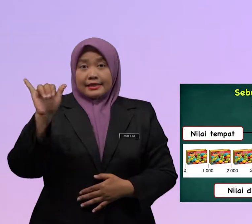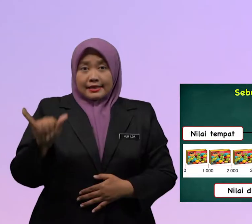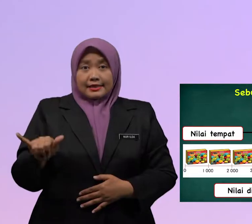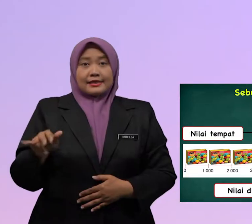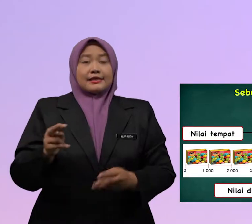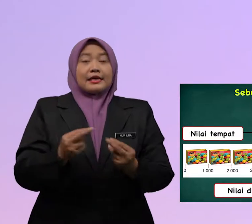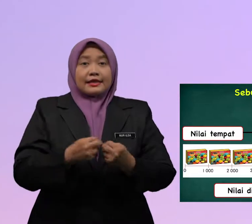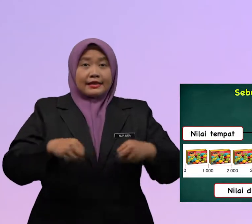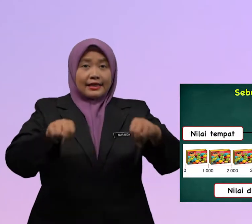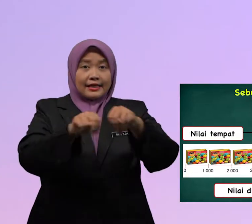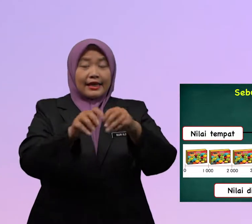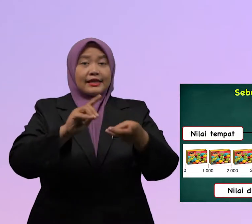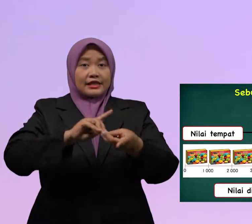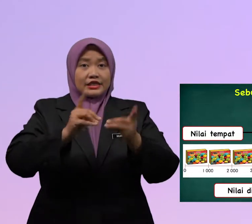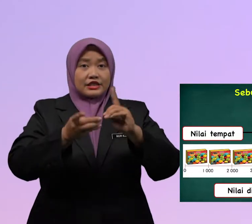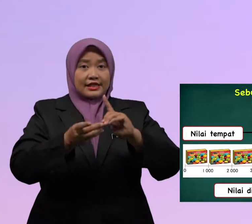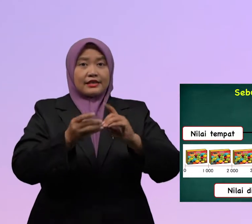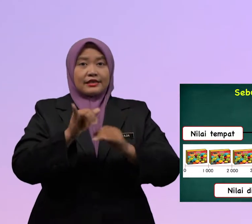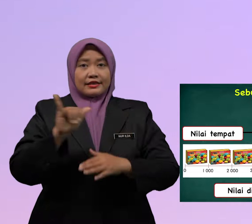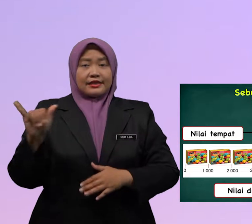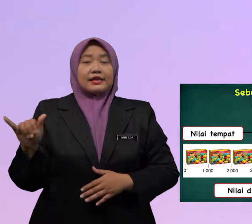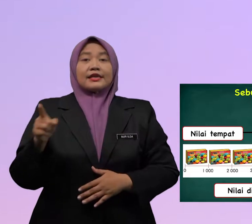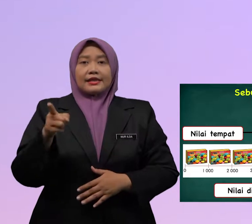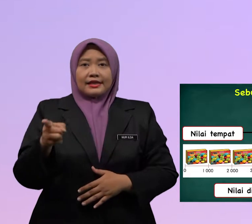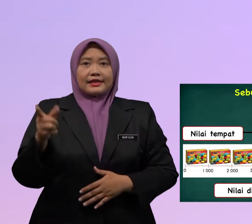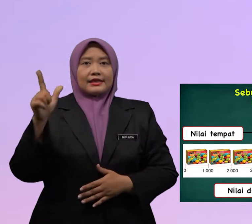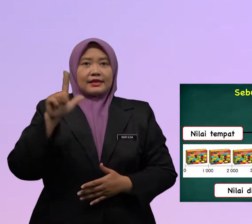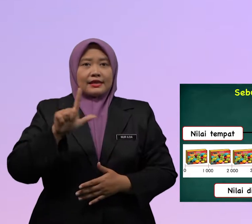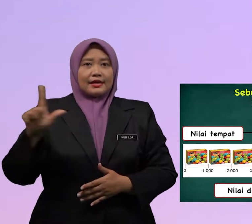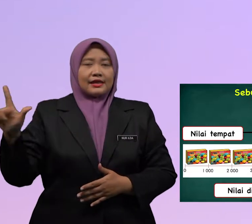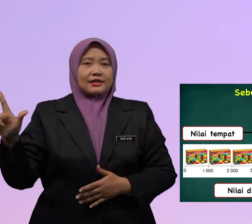Ya, nilai digitnya ialah